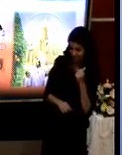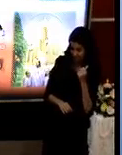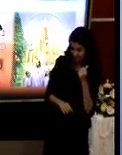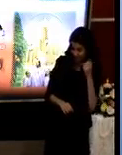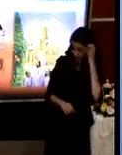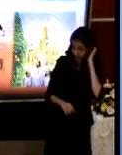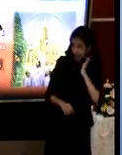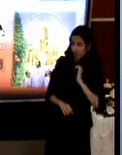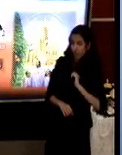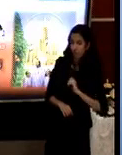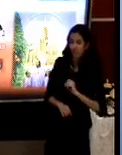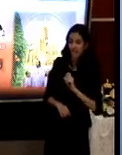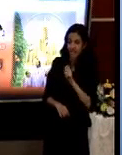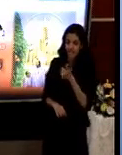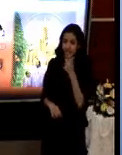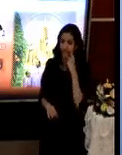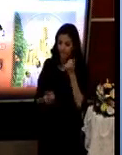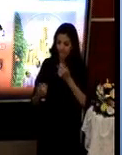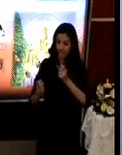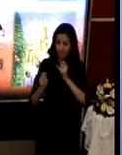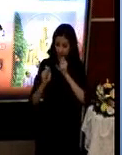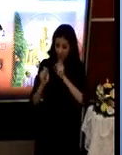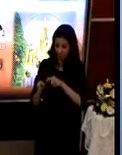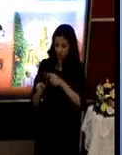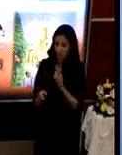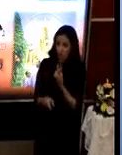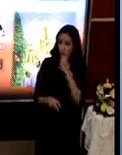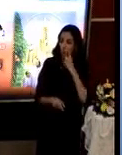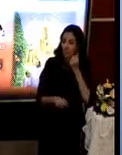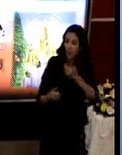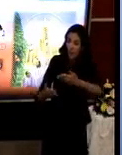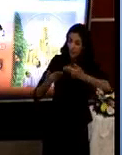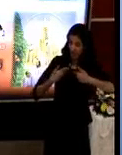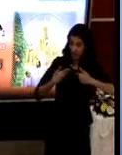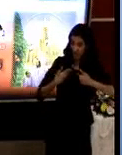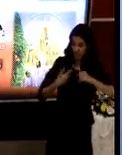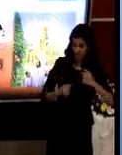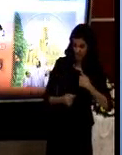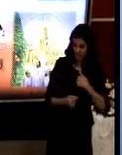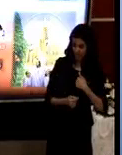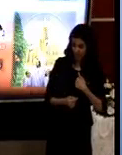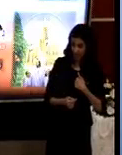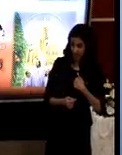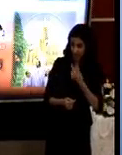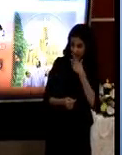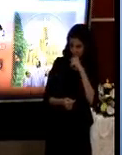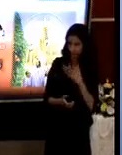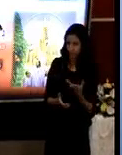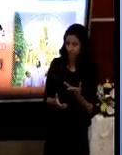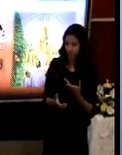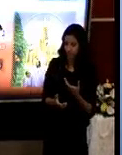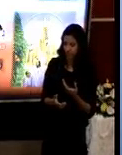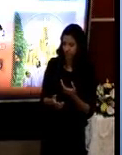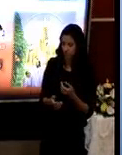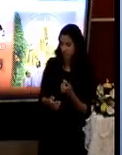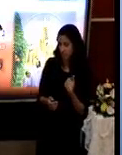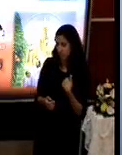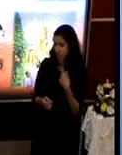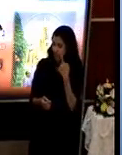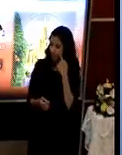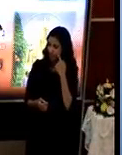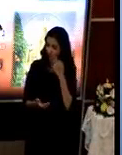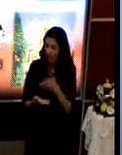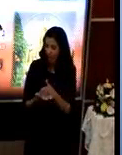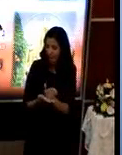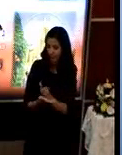vos, 1 para mí. Si yo hubiera sido Dios, con seguridad le decía mitad y mitad. Si